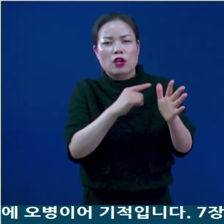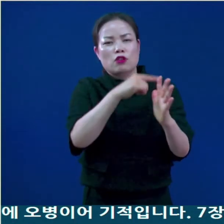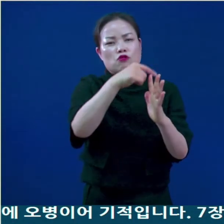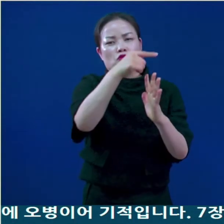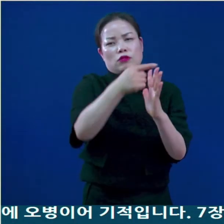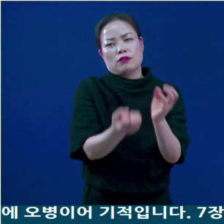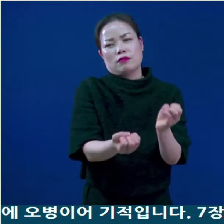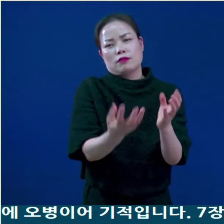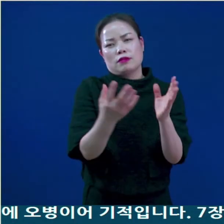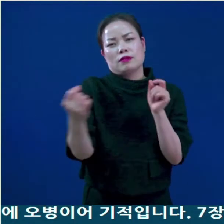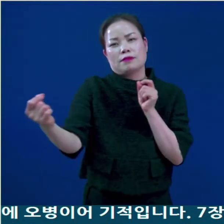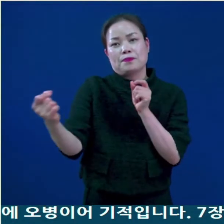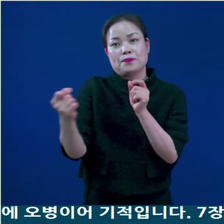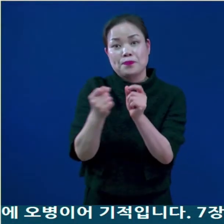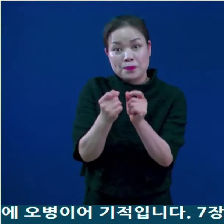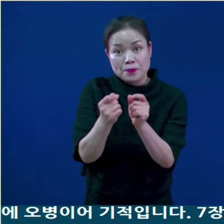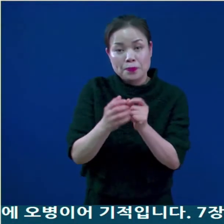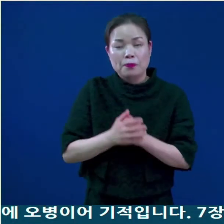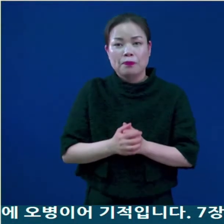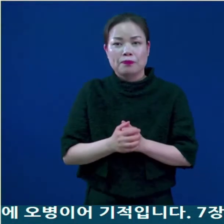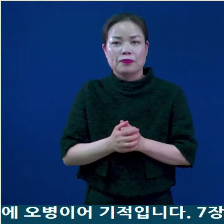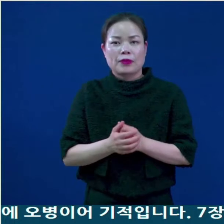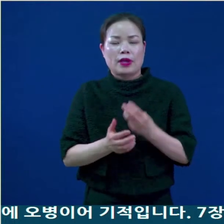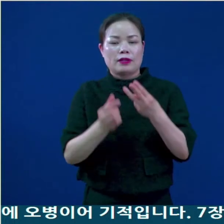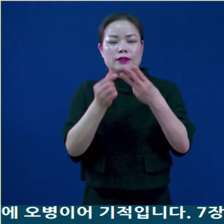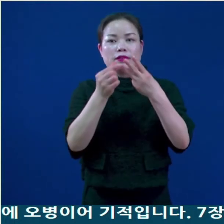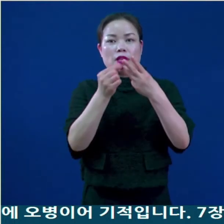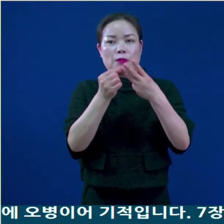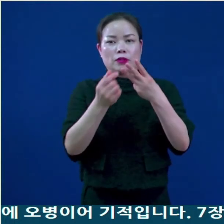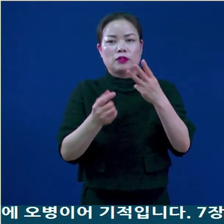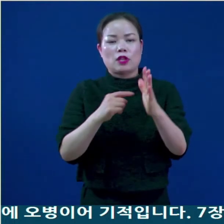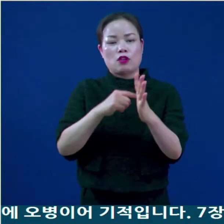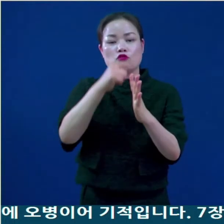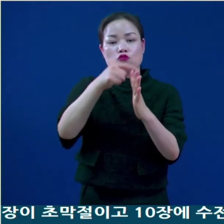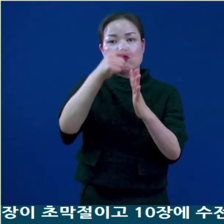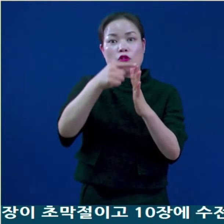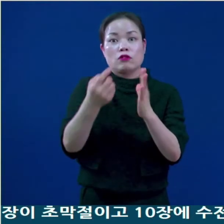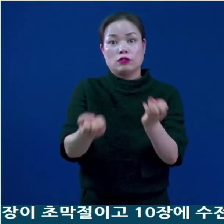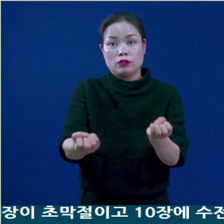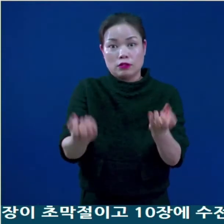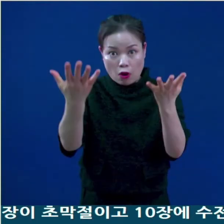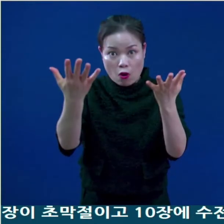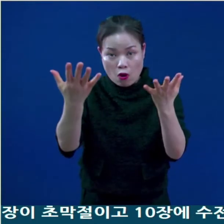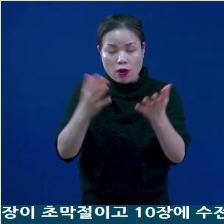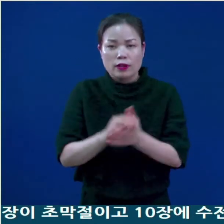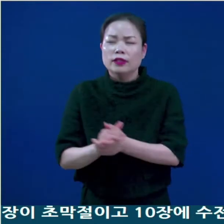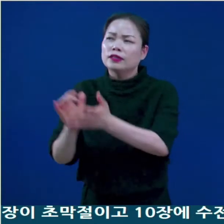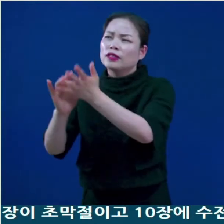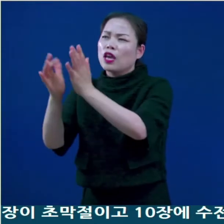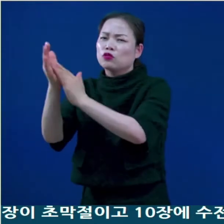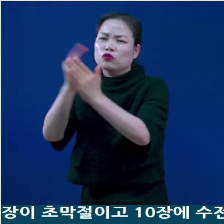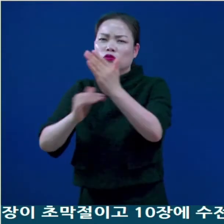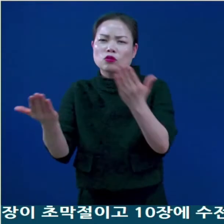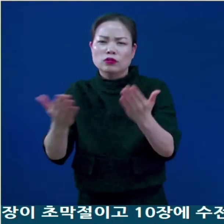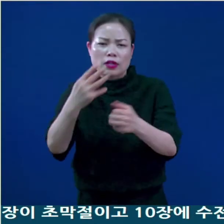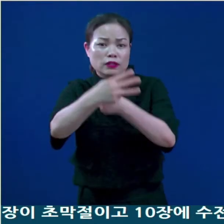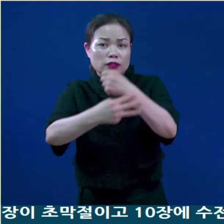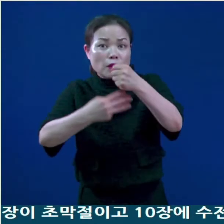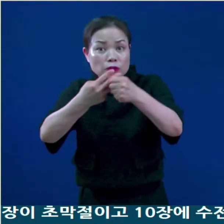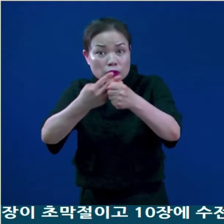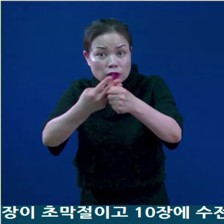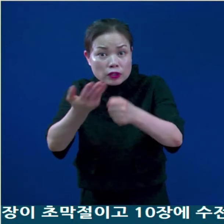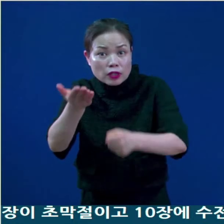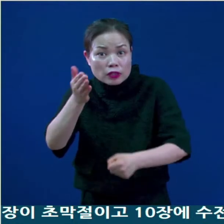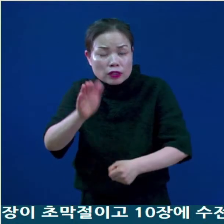유월절이 가까움에. 유월절 세 번째 유월절이에요. 예수님이 공생애를 3년 했다는